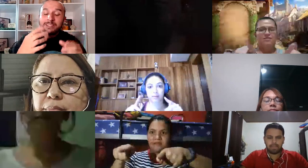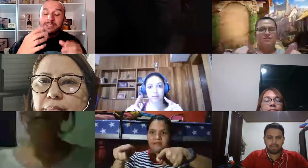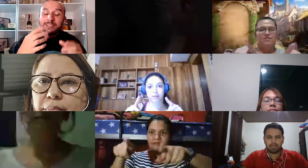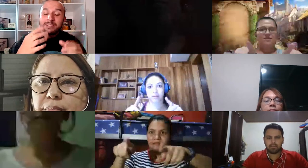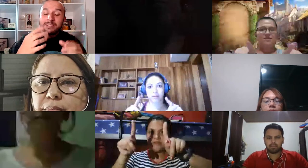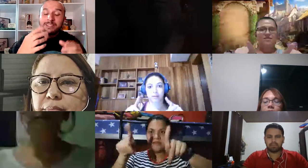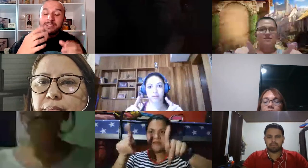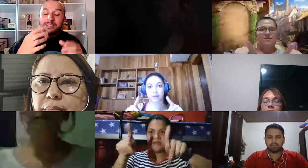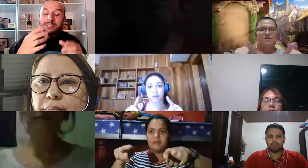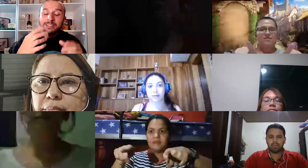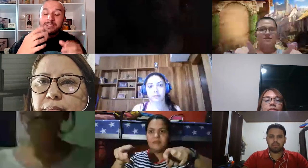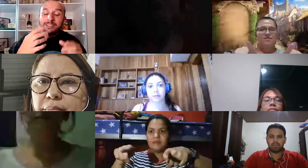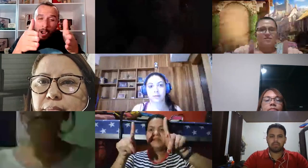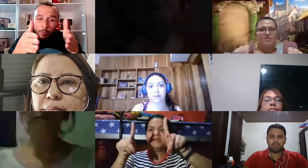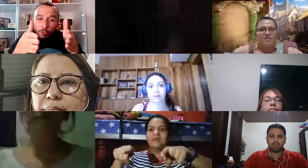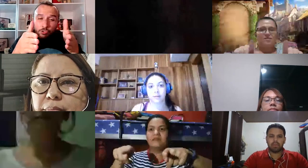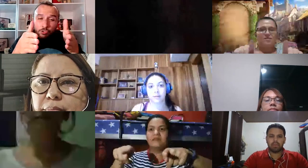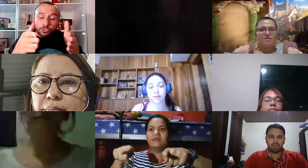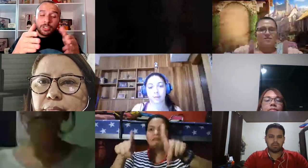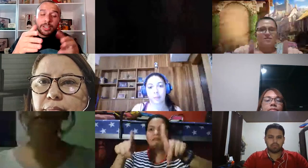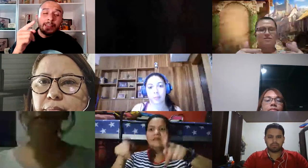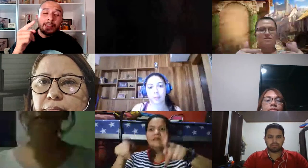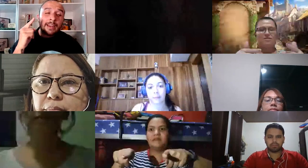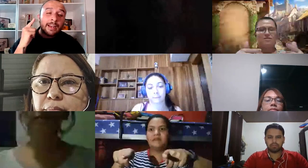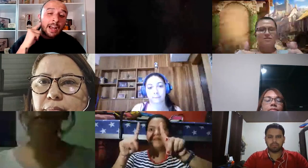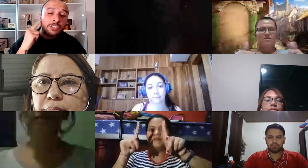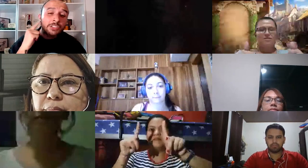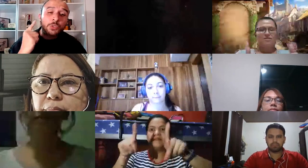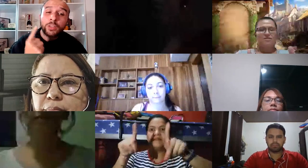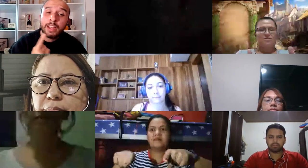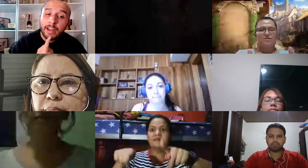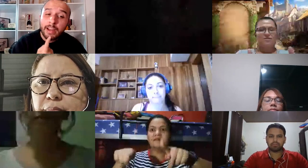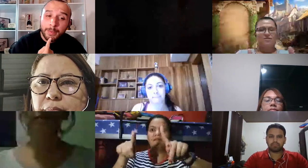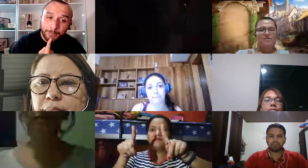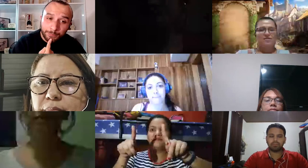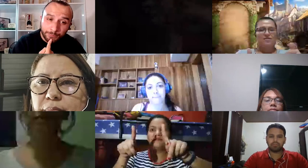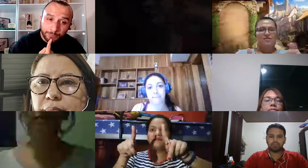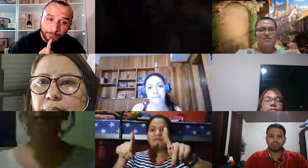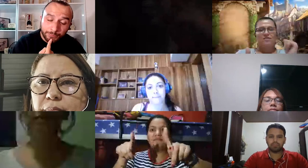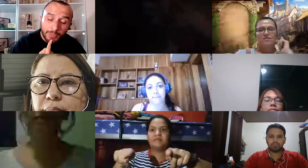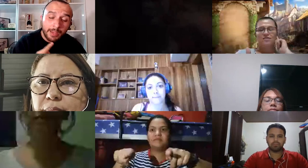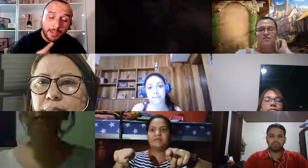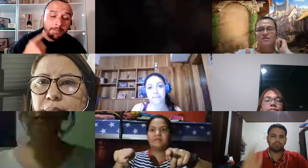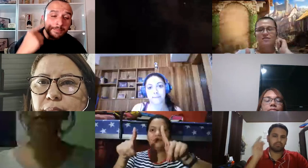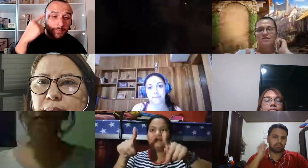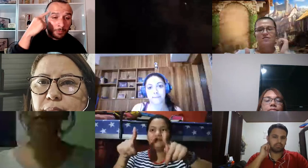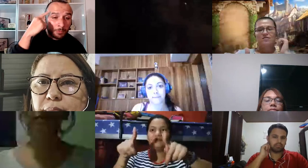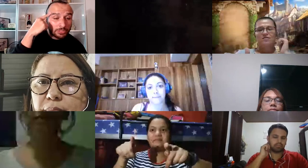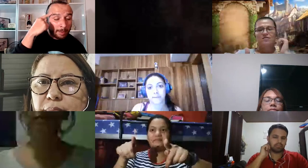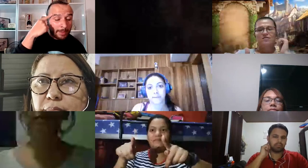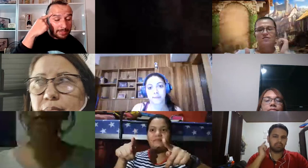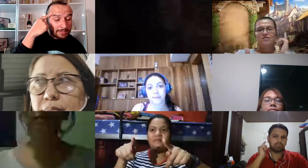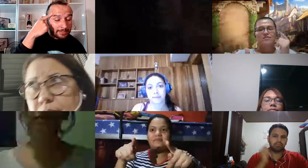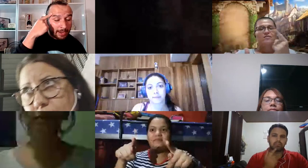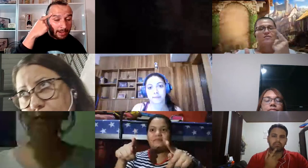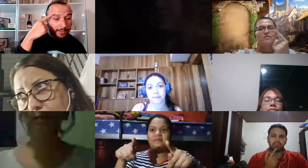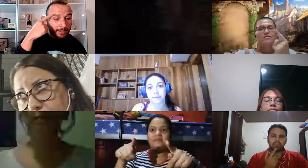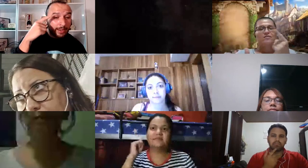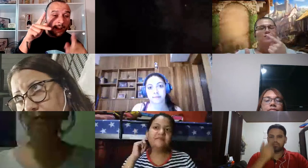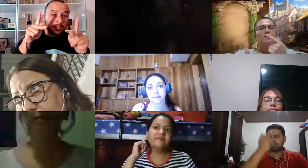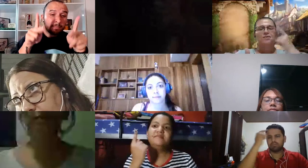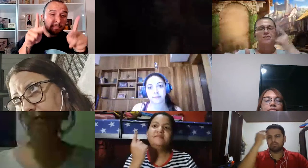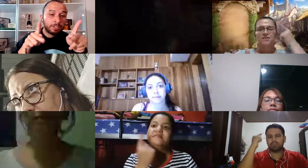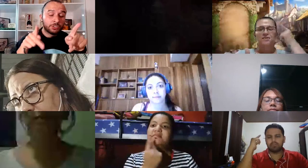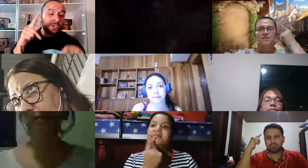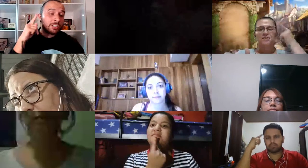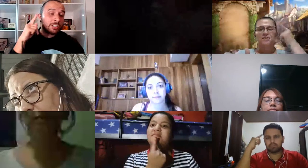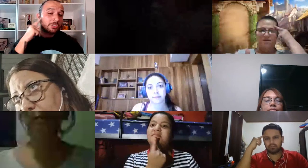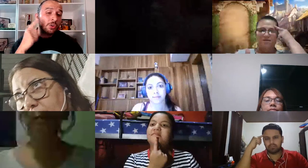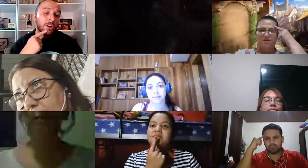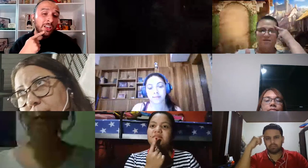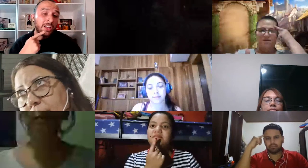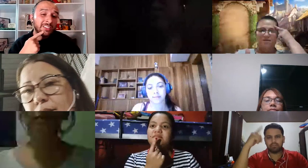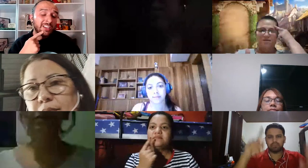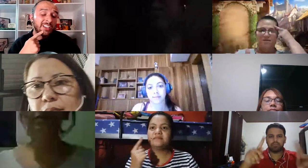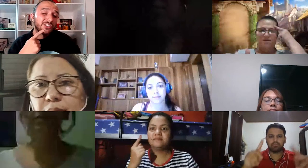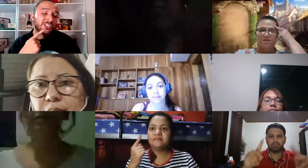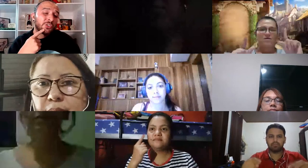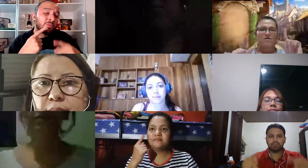Porque si nos enfocamos en la sordera, vamos a pensar que las personas sordas